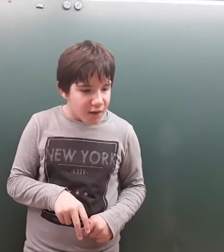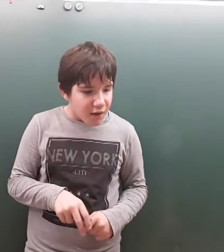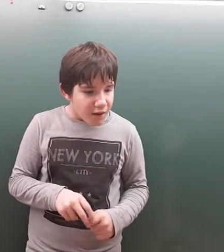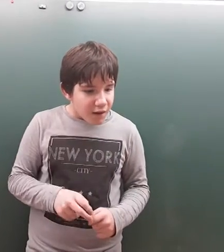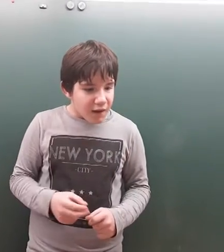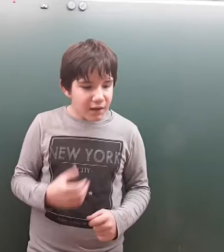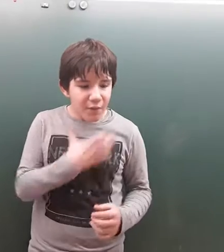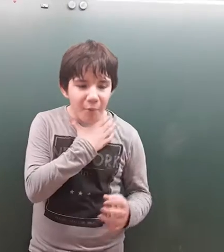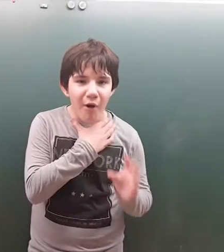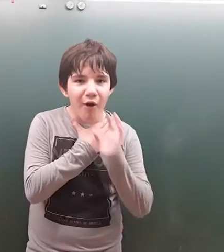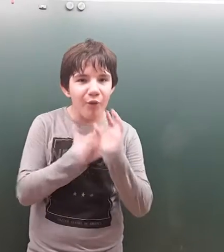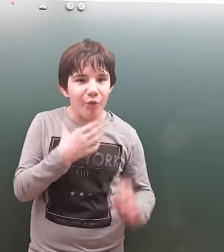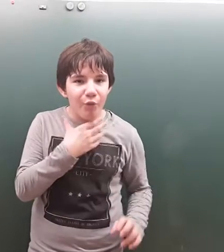Il est mort au cou.